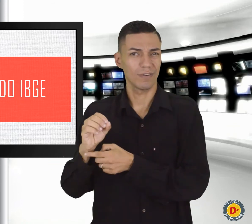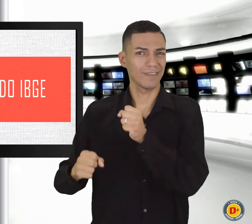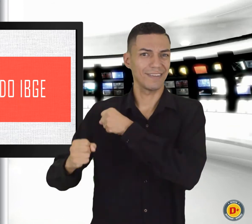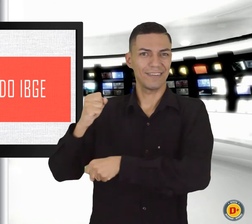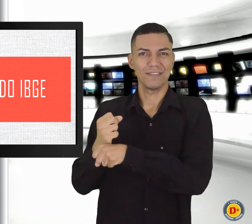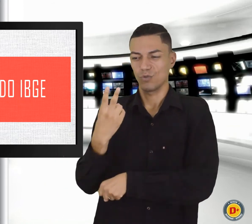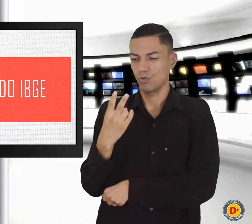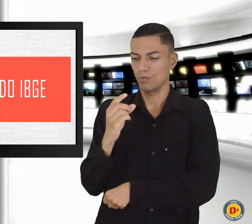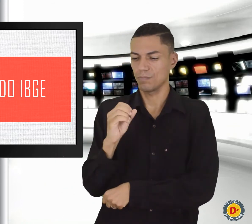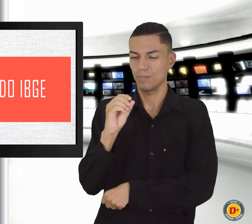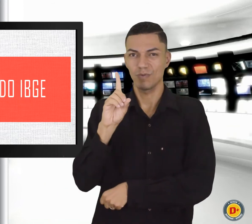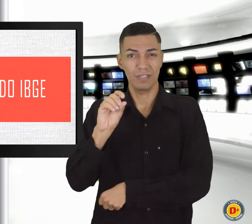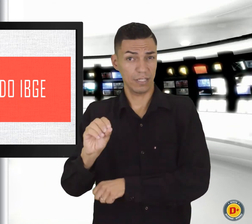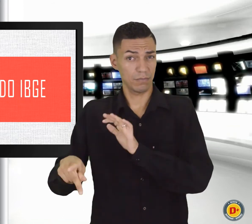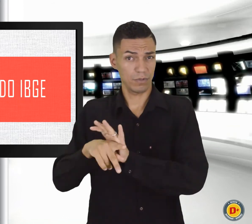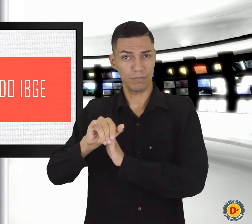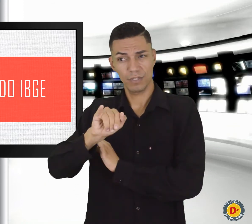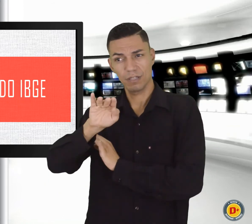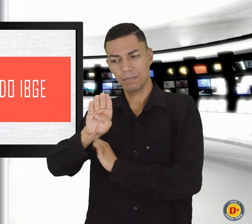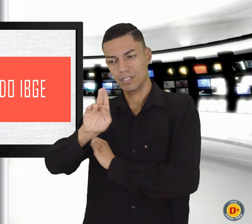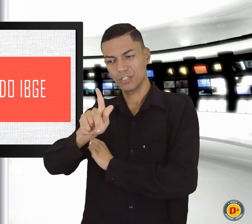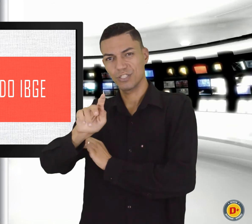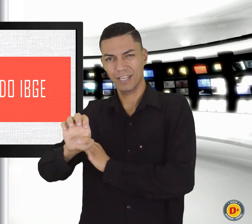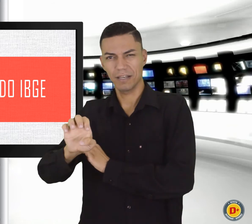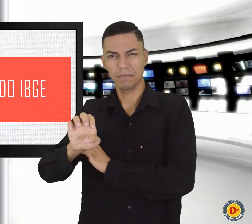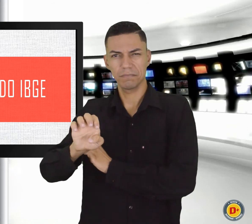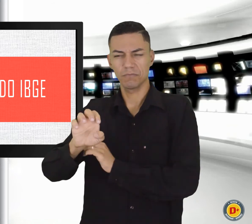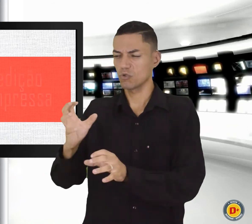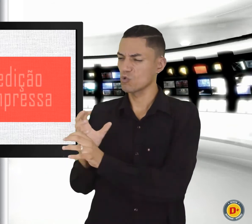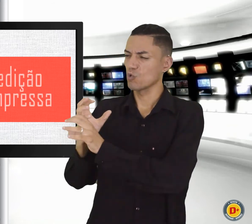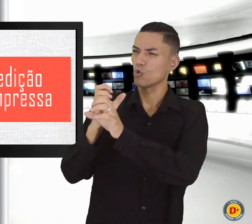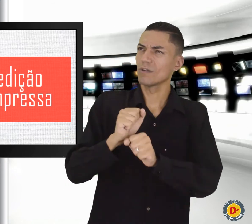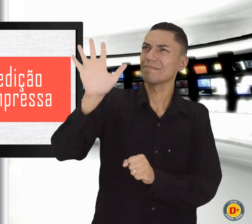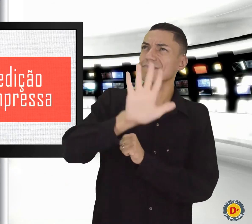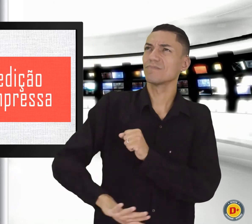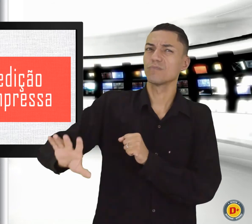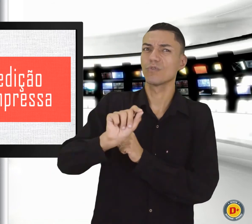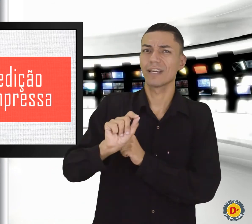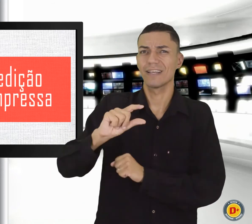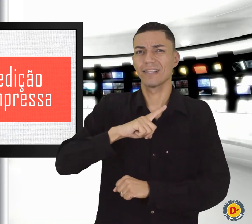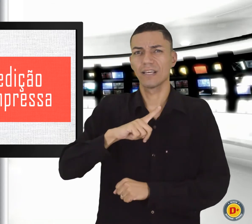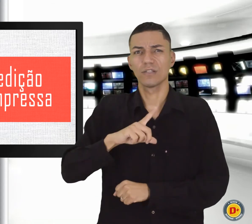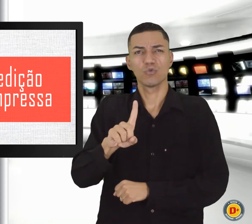estão em idade de se trabalhar, sendo 8 milhões em situação de